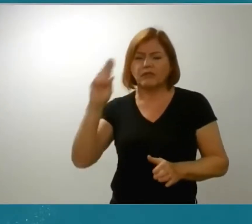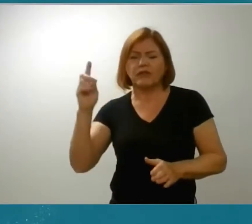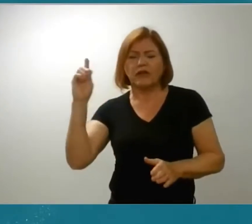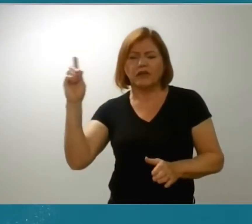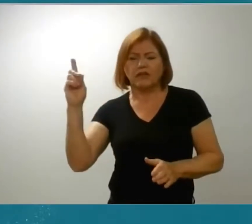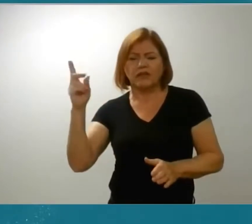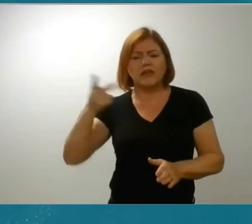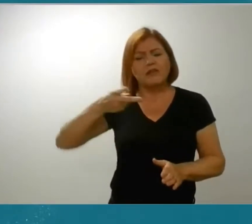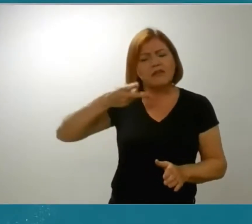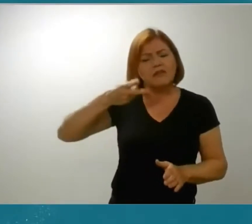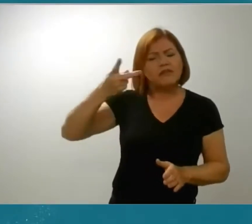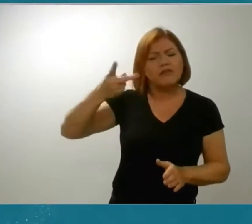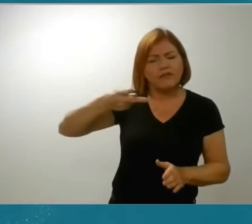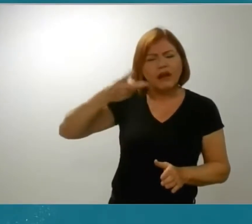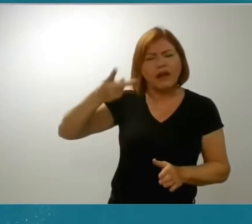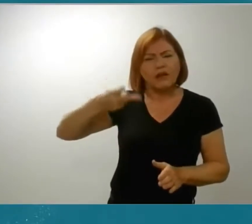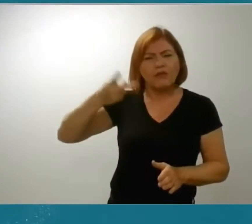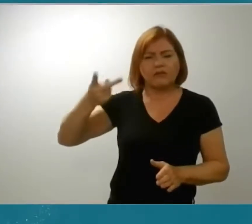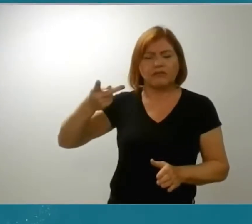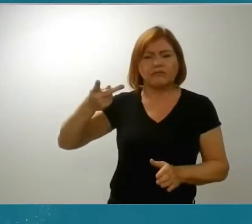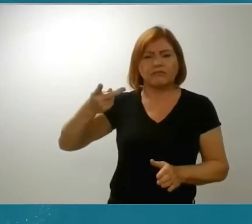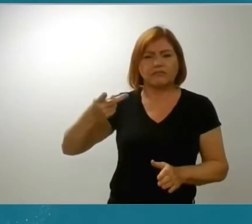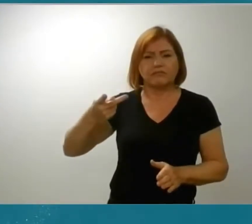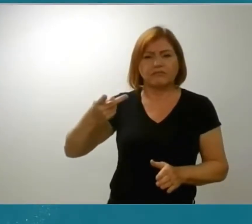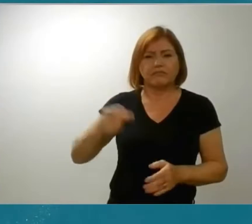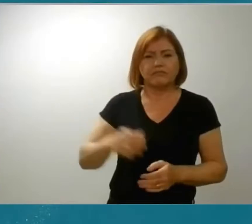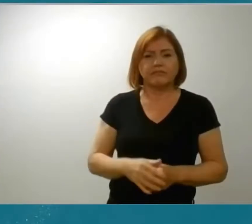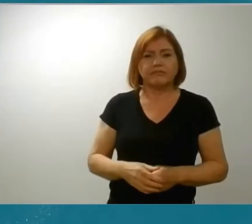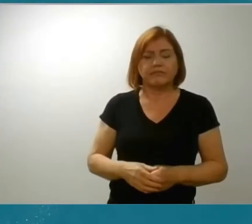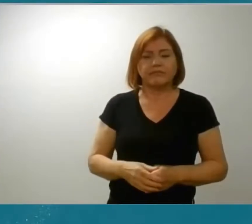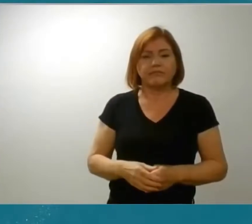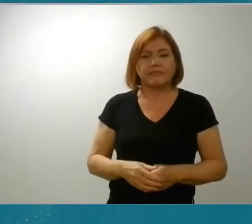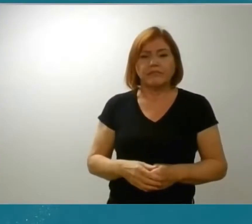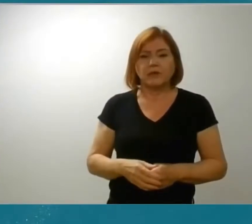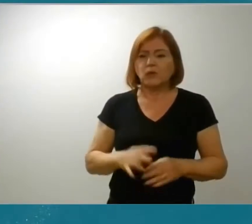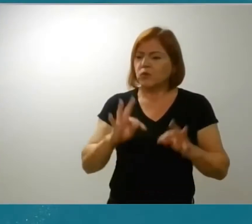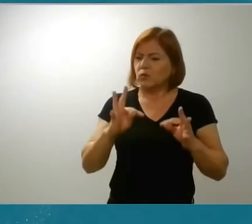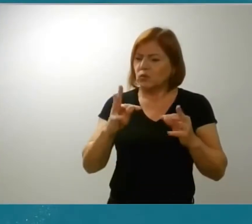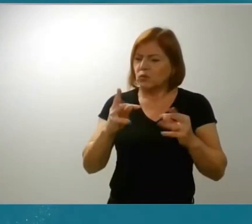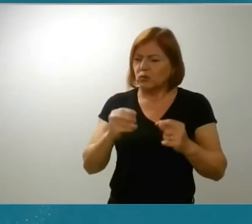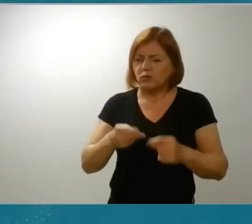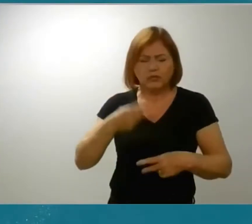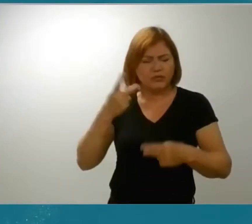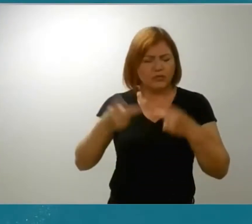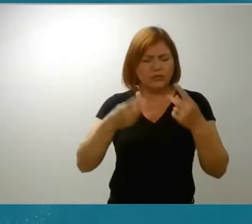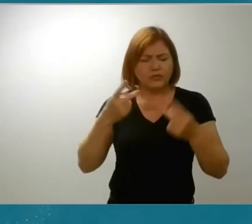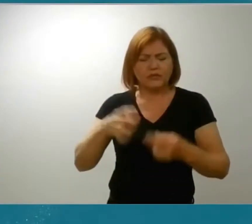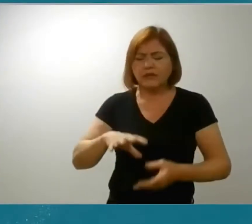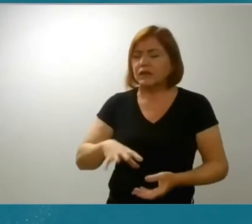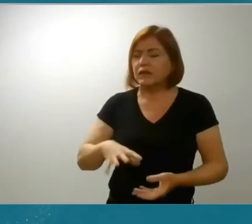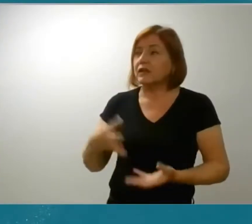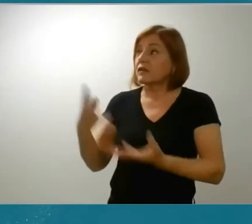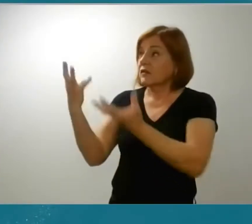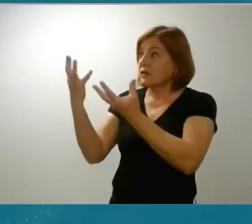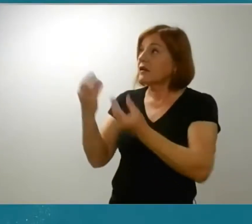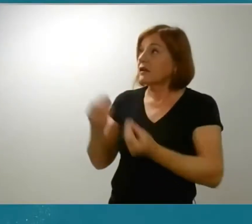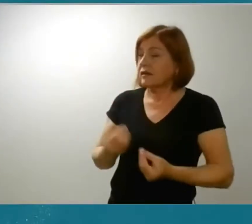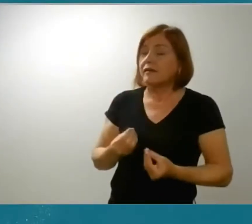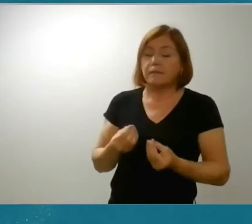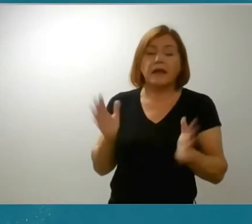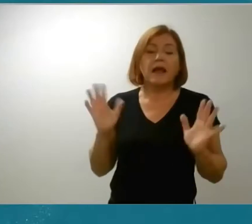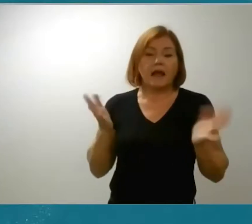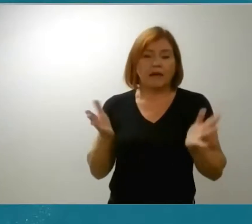tudo é a inspiração que o Senhor me deu na hora, tá bom? Eu tenho o esboço aqui preparado, ainda não usei o